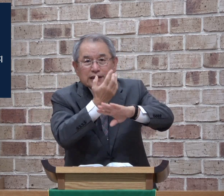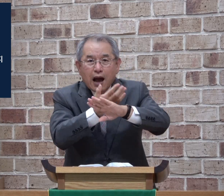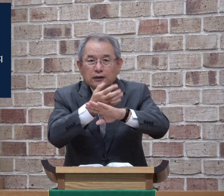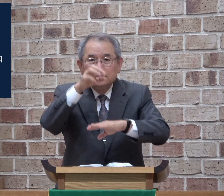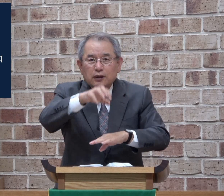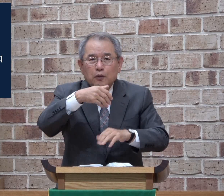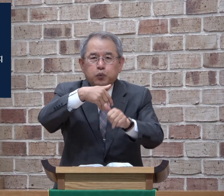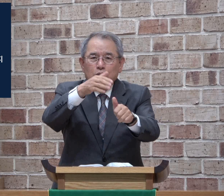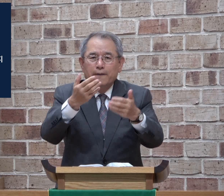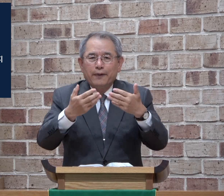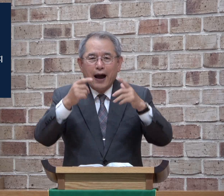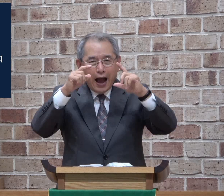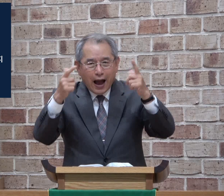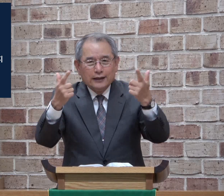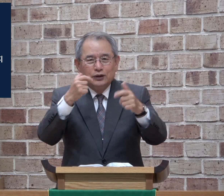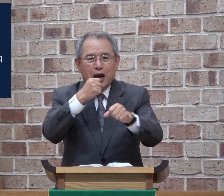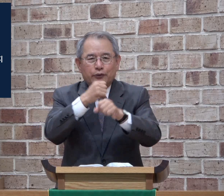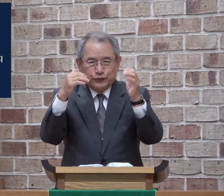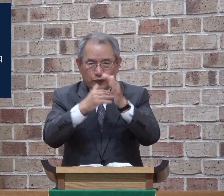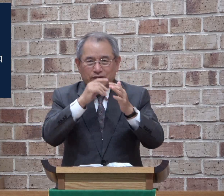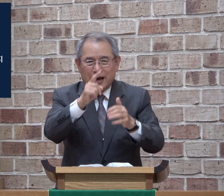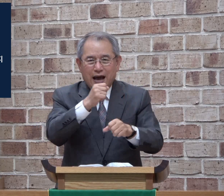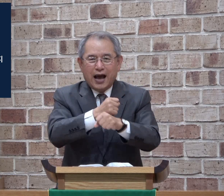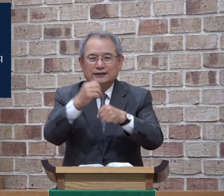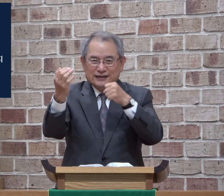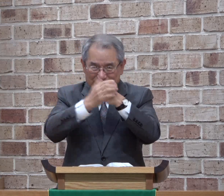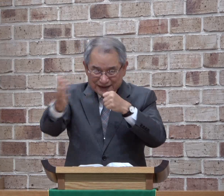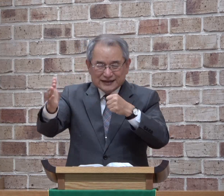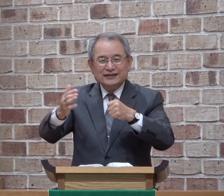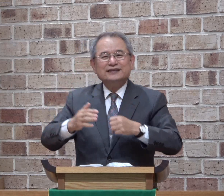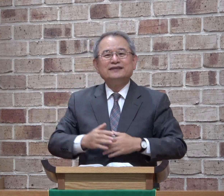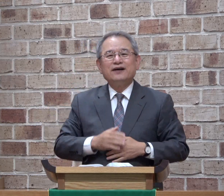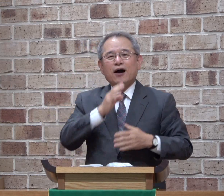양 외에는 다른 데로 보내심을 받지 아니하였노라 하시니,